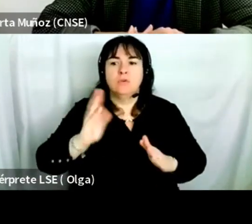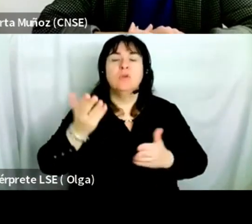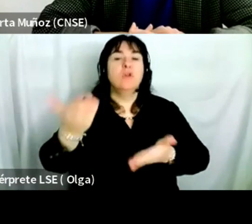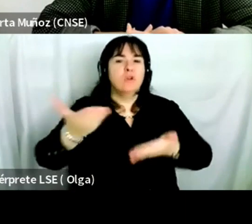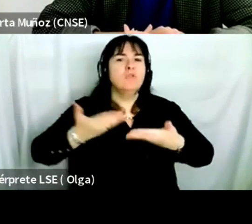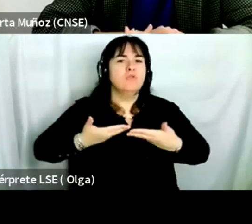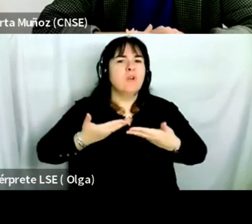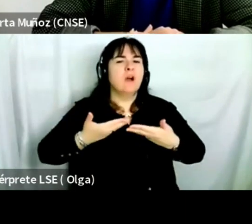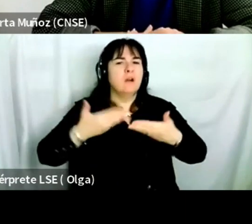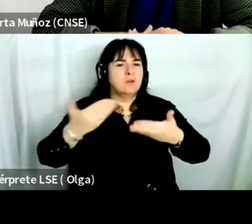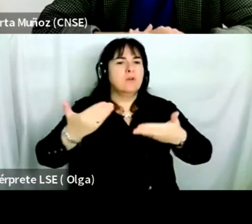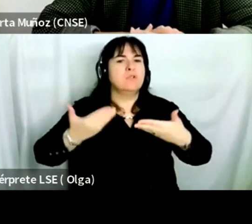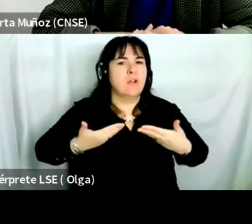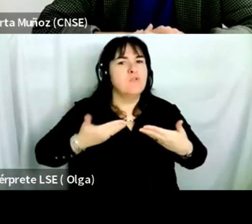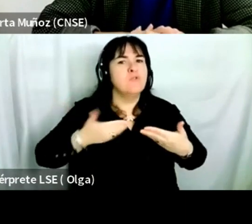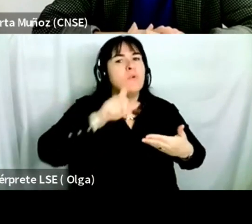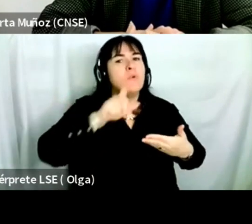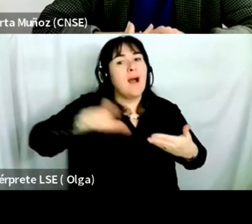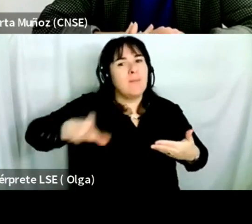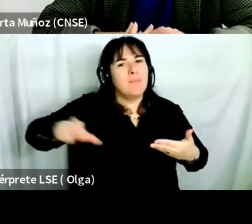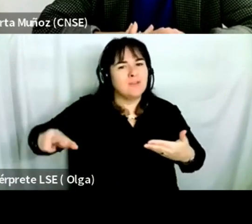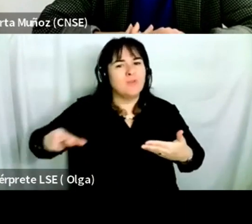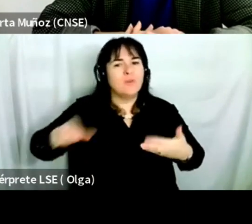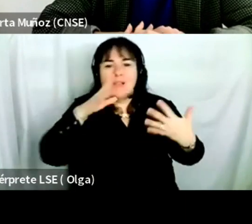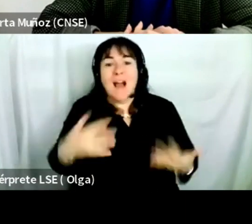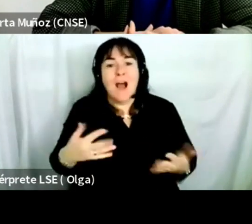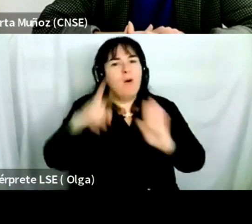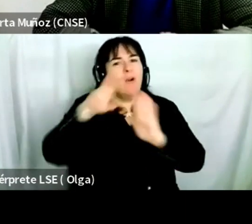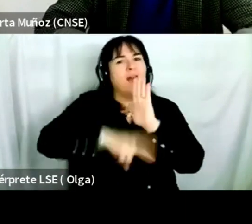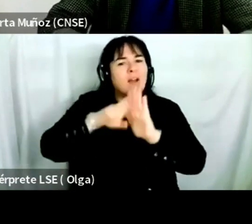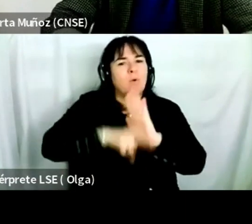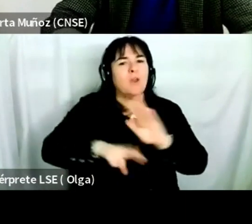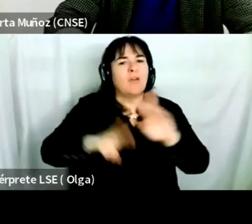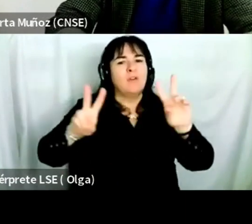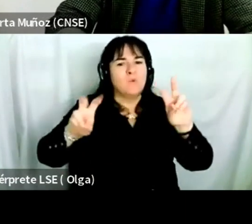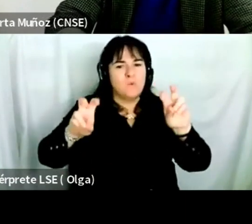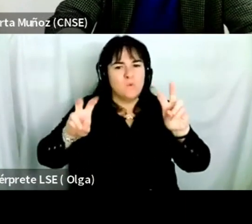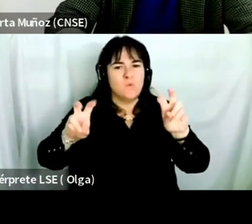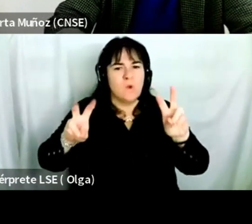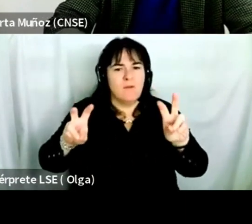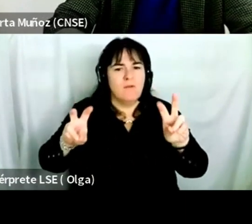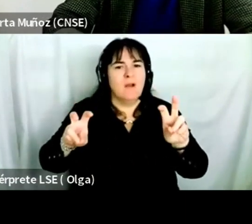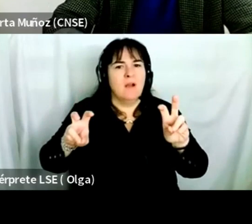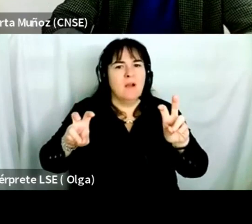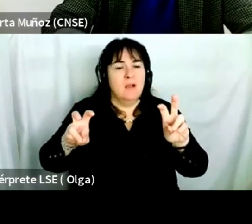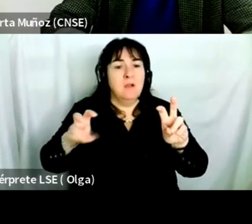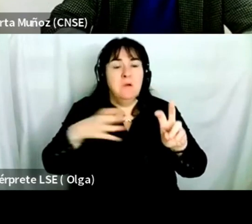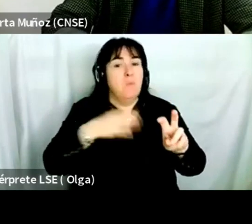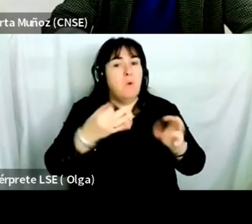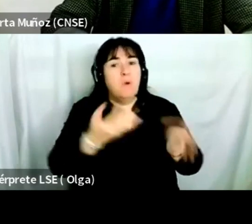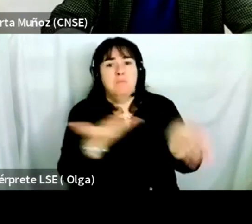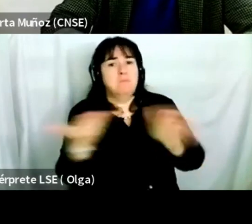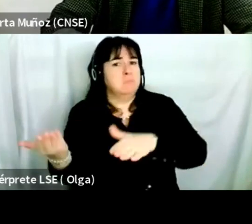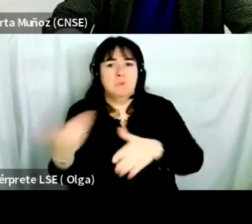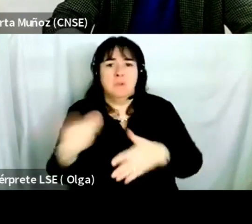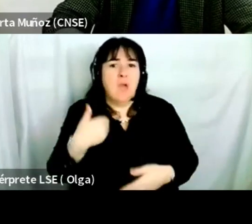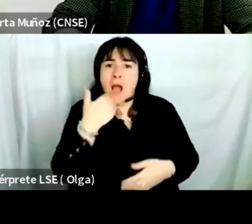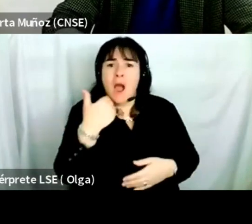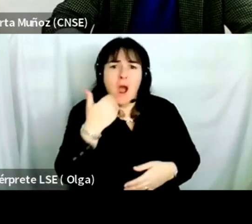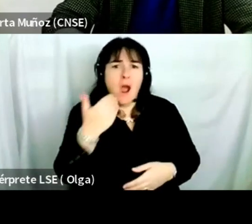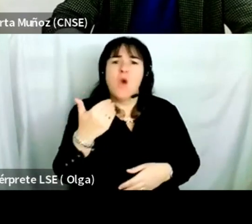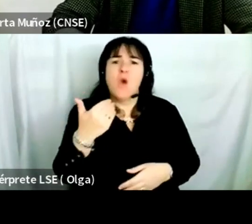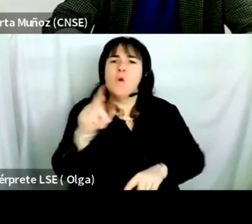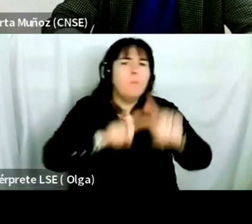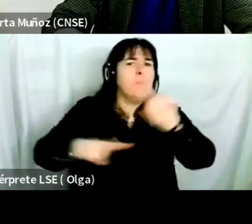esta nueva regulación que hay. Y eso se puede trasladar a la mediación, por supuesto, a cualquier forma de resolución de conflictos